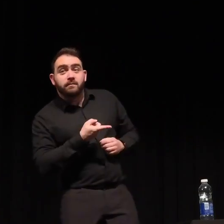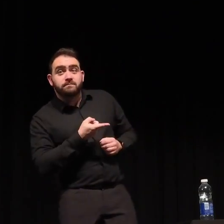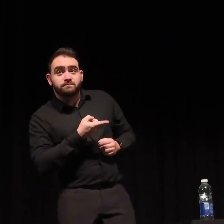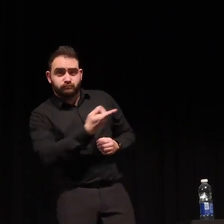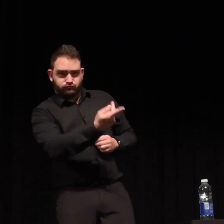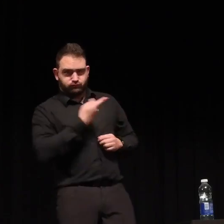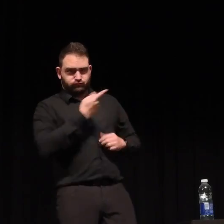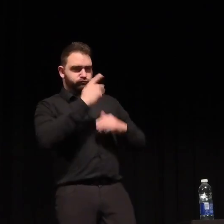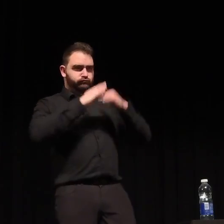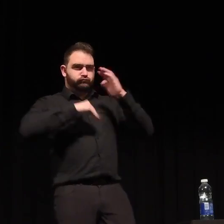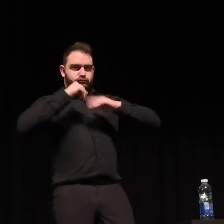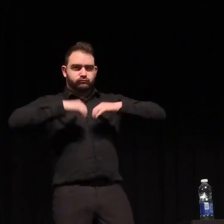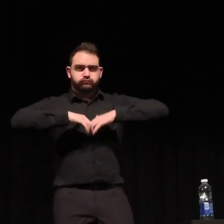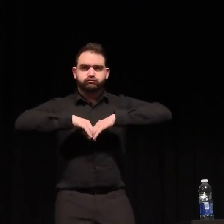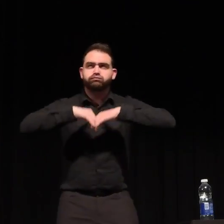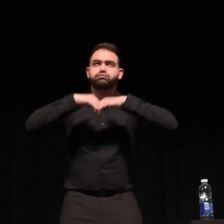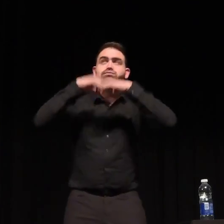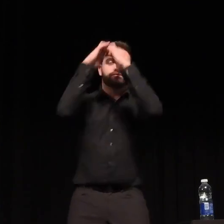chose ensemble?